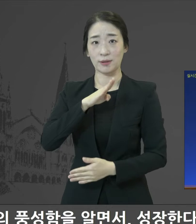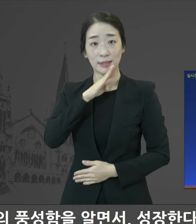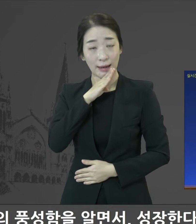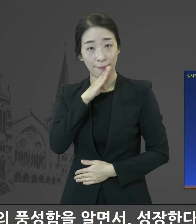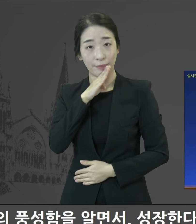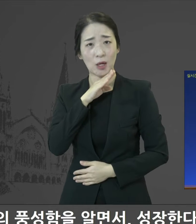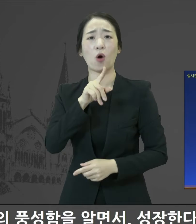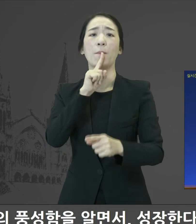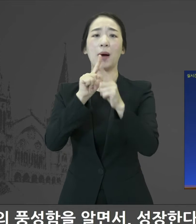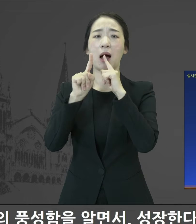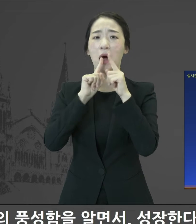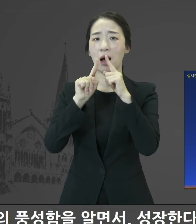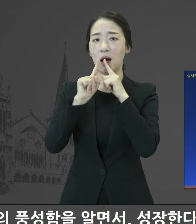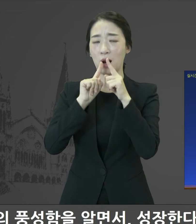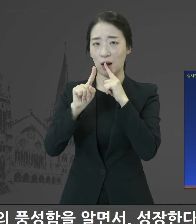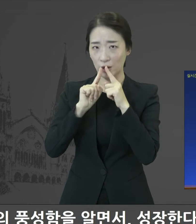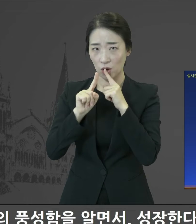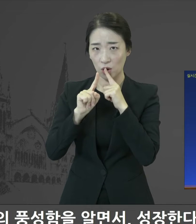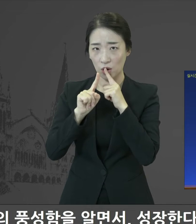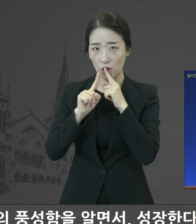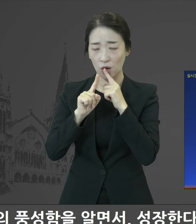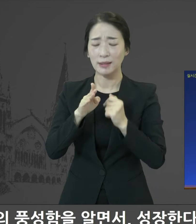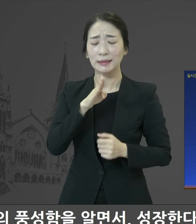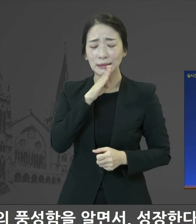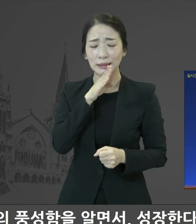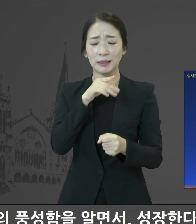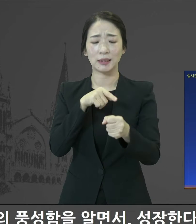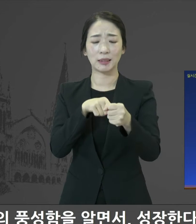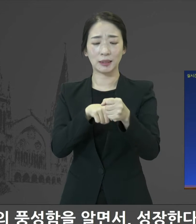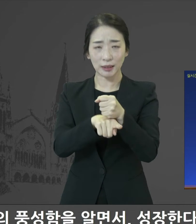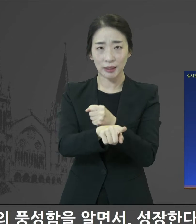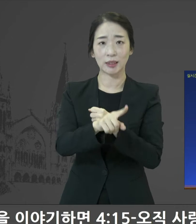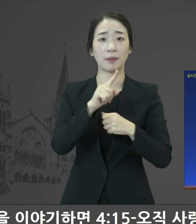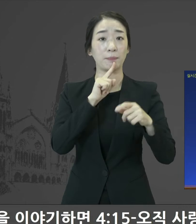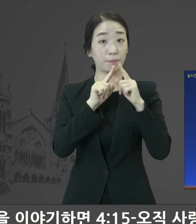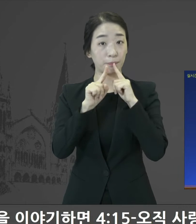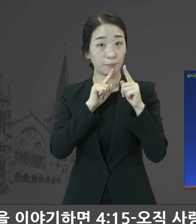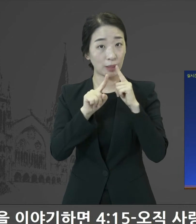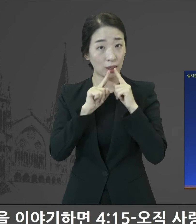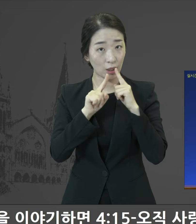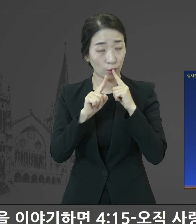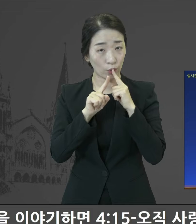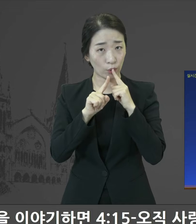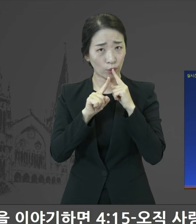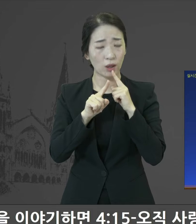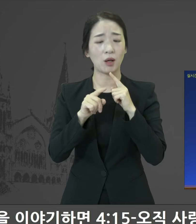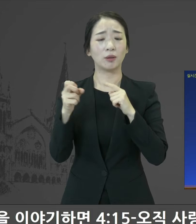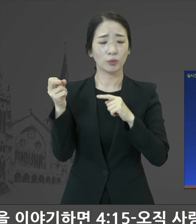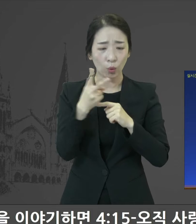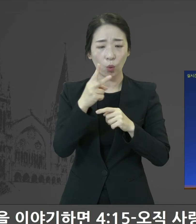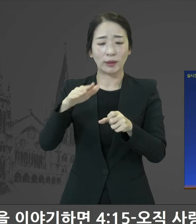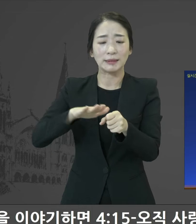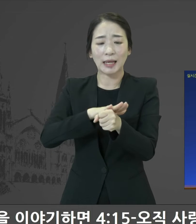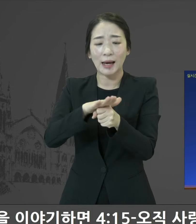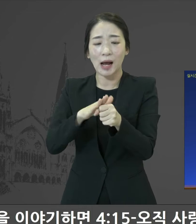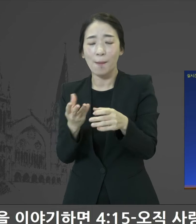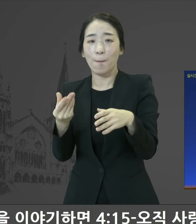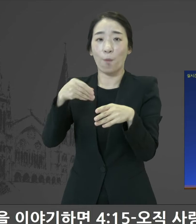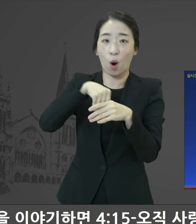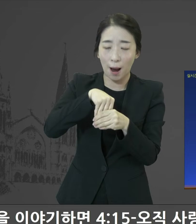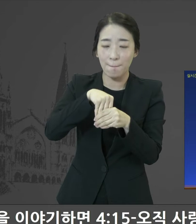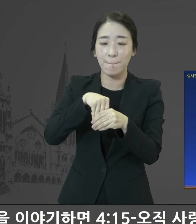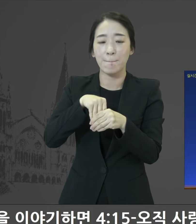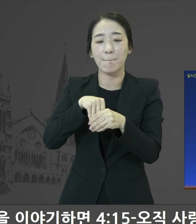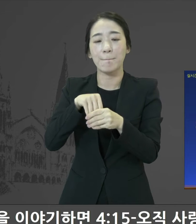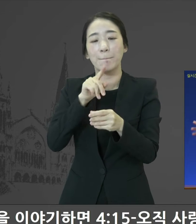말하여죠. 우리가 말할 때 진리를 말하는 것 못지않게 그 진리 가운데 사랑이 담긴 상태에서 말할